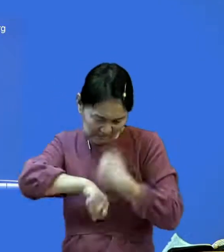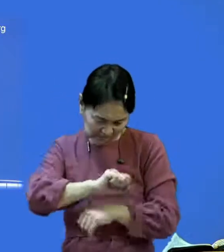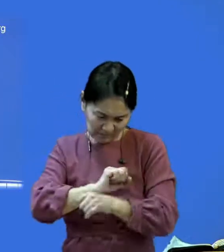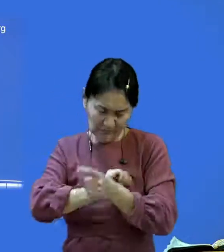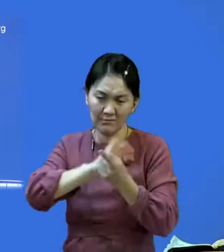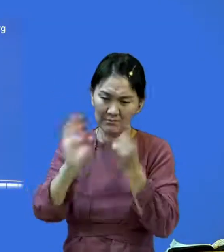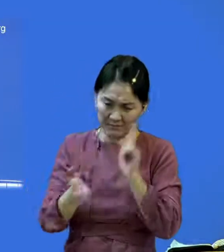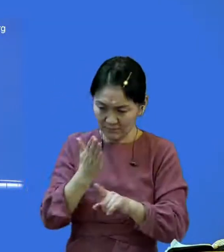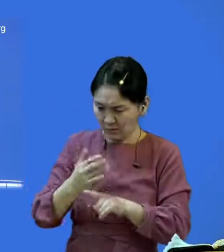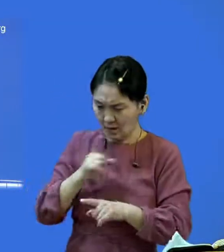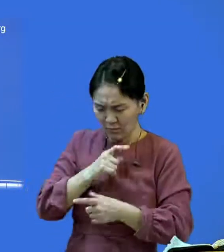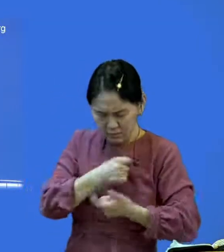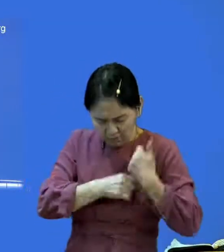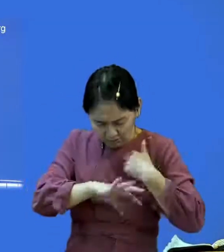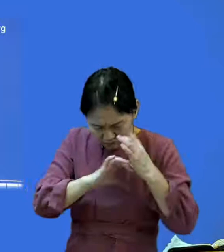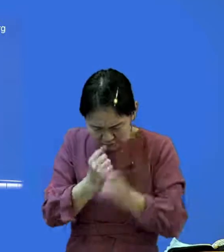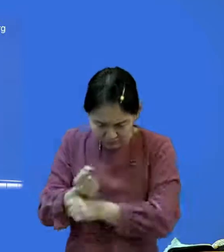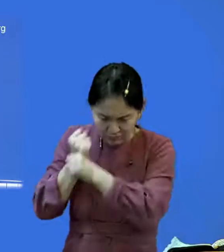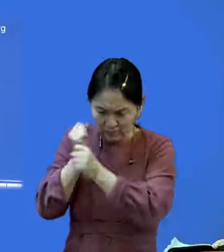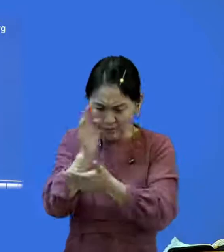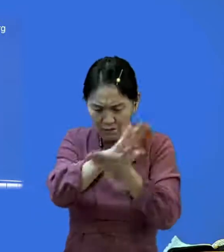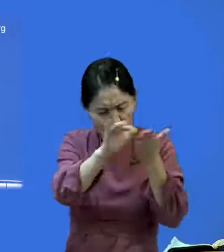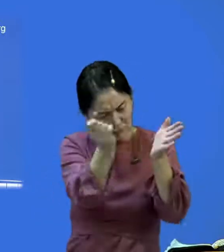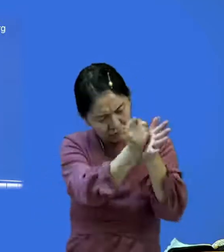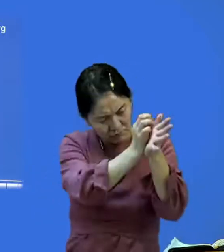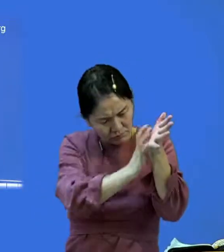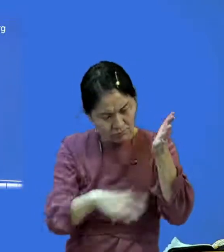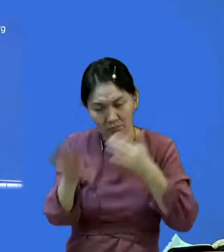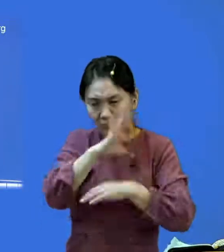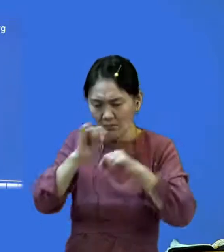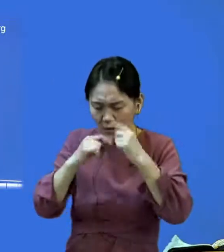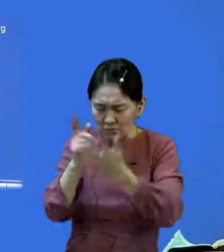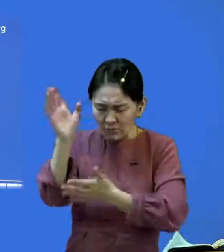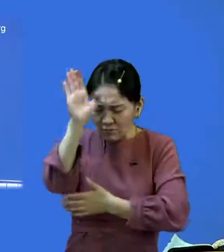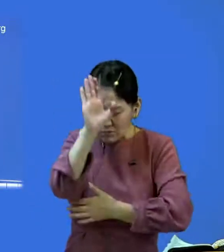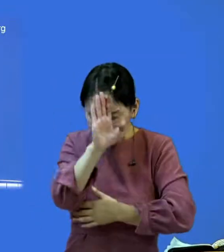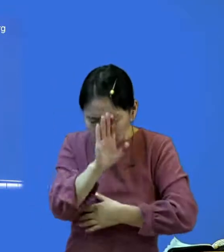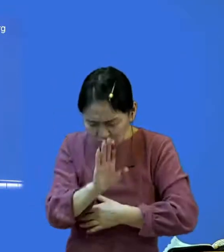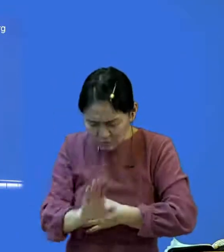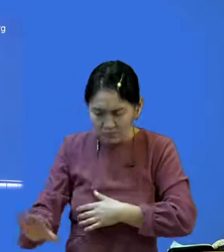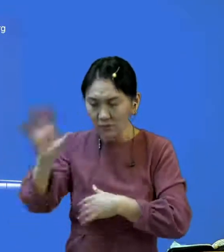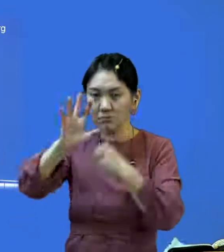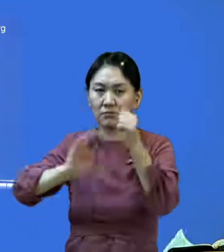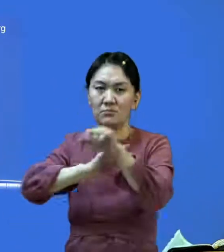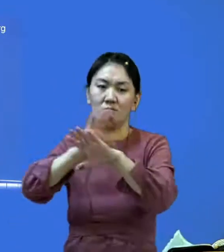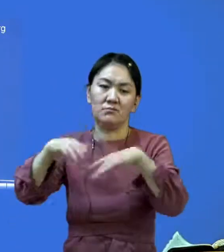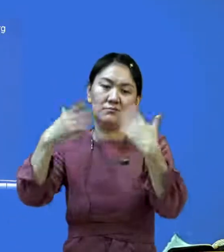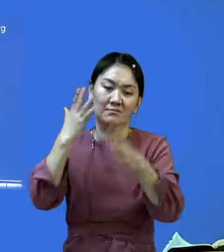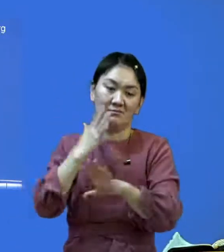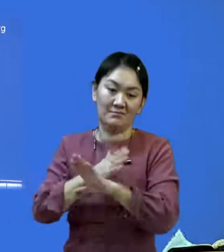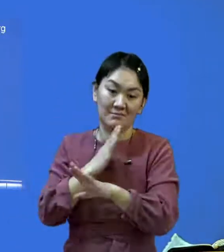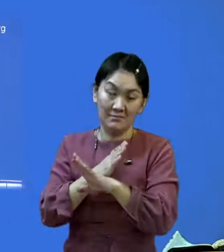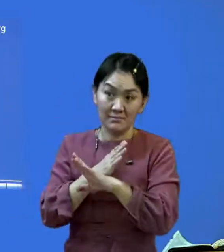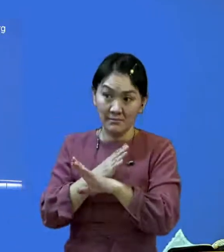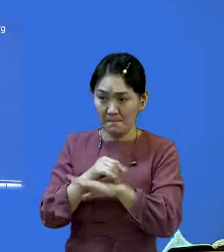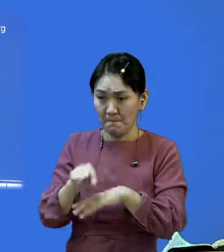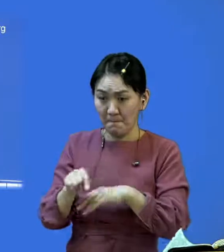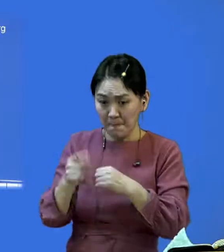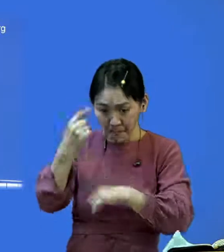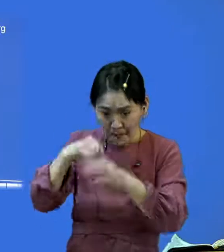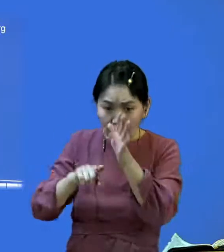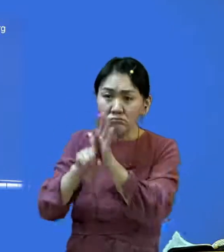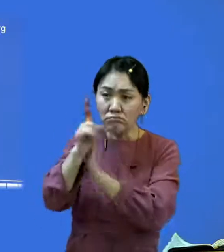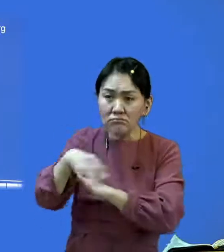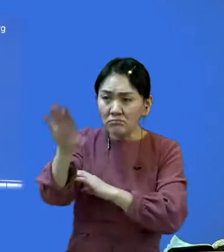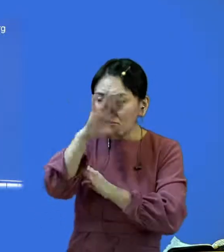ариун цусаа урсгаж бидний гим нүглийг мөнхөд уучилсан мөнхөд шүү дээ. Энэ бол ихний